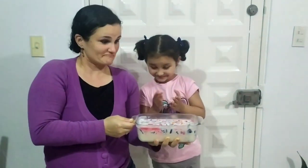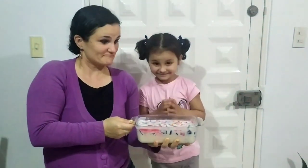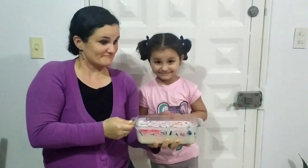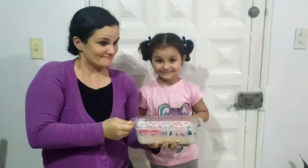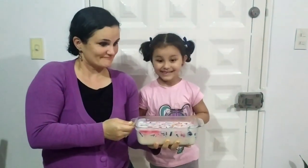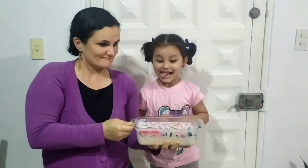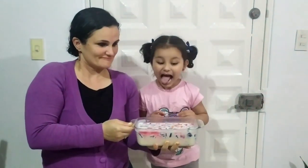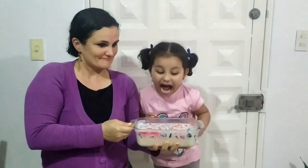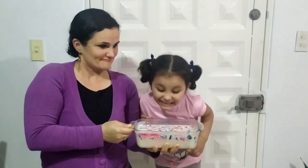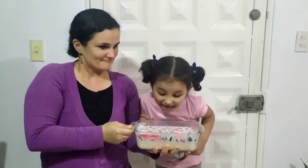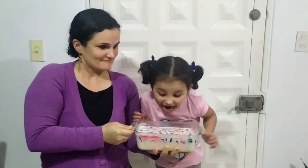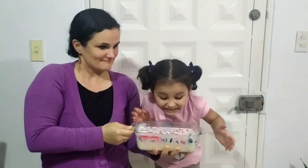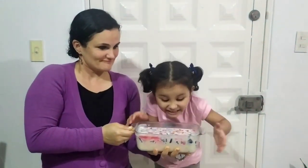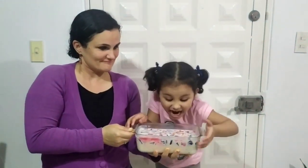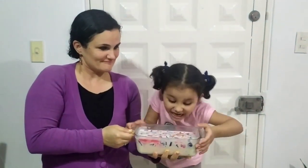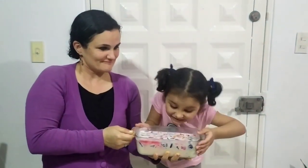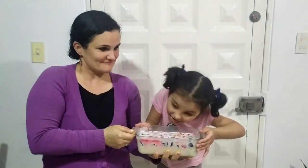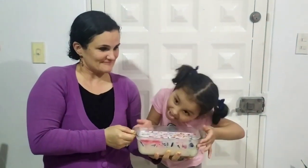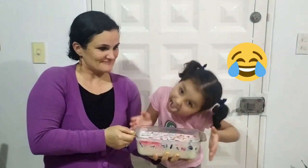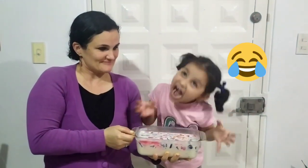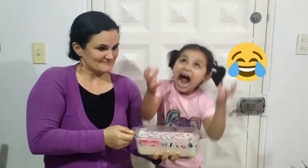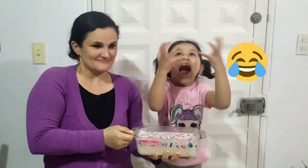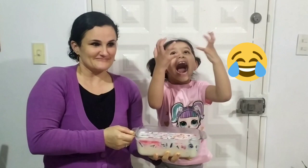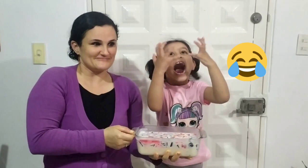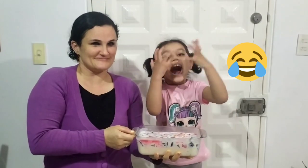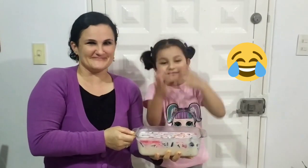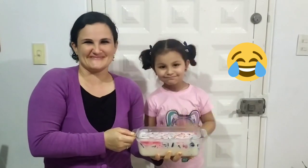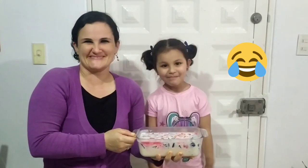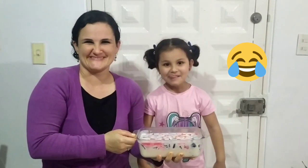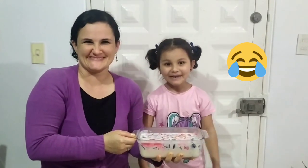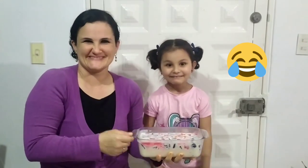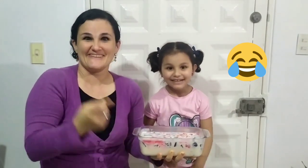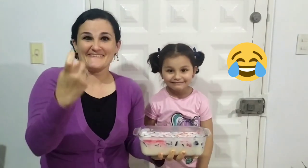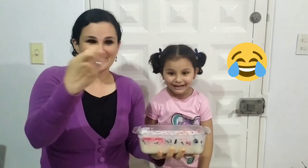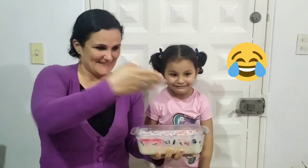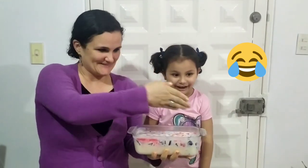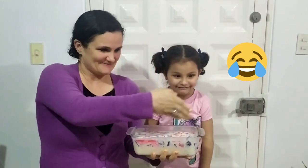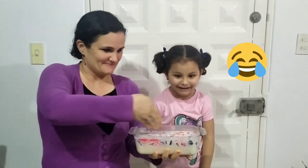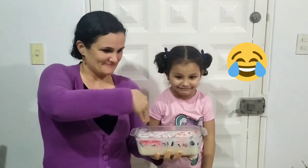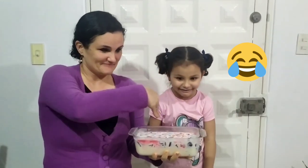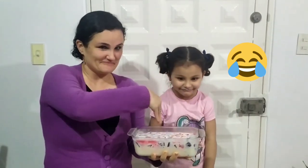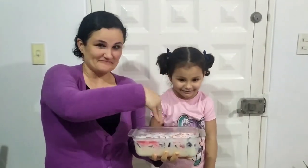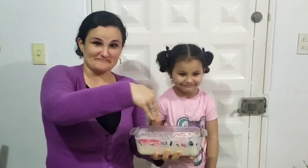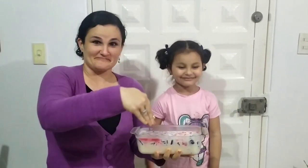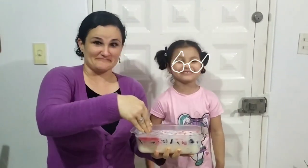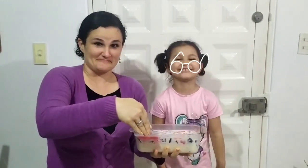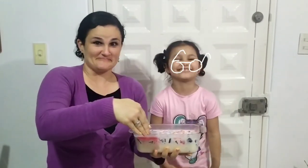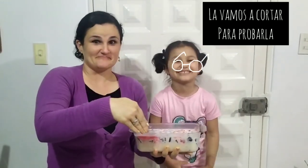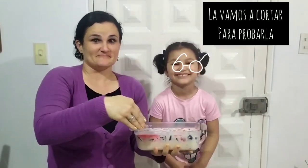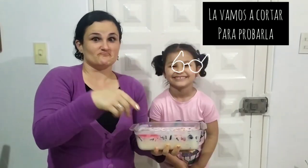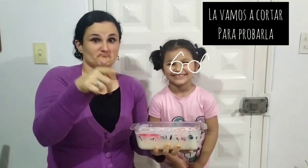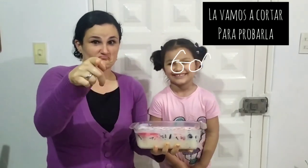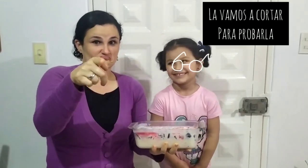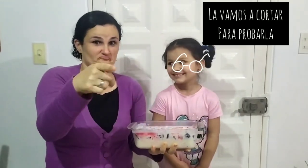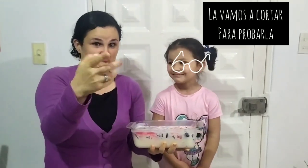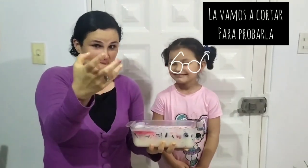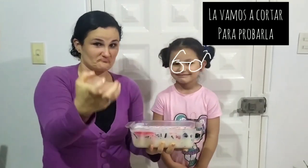Yeah. Mira, está muy rica. Quiero comer ya. Falta partirla.